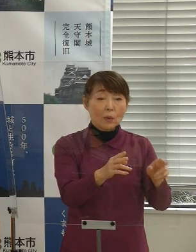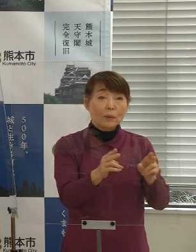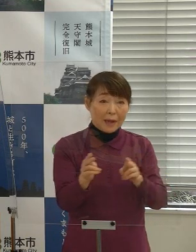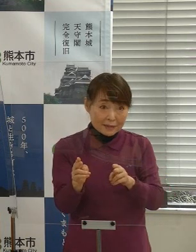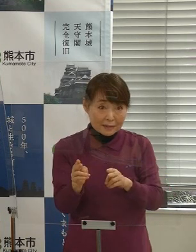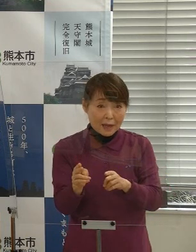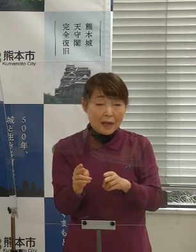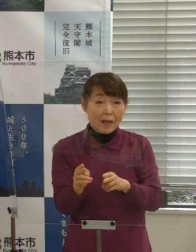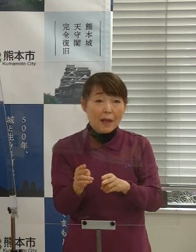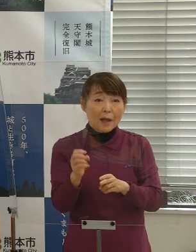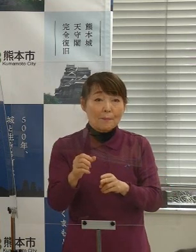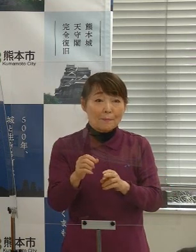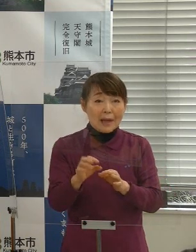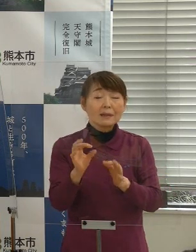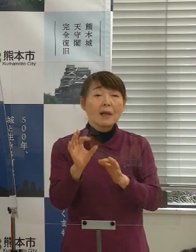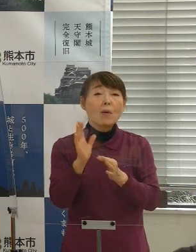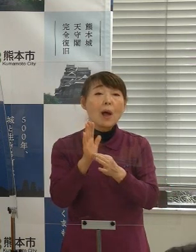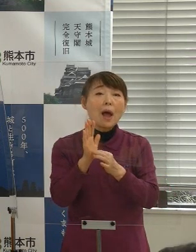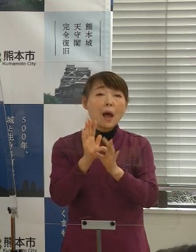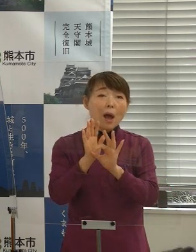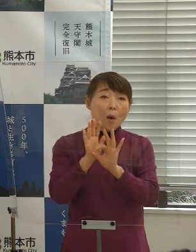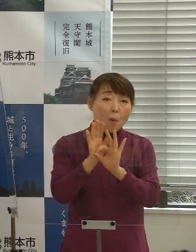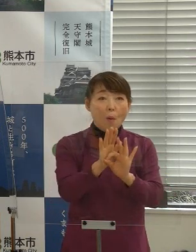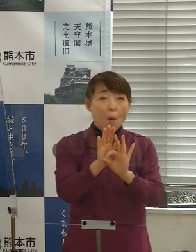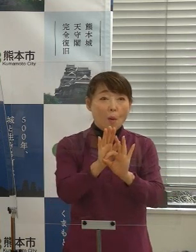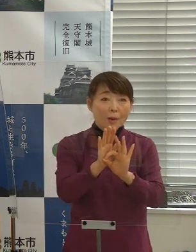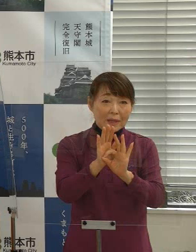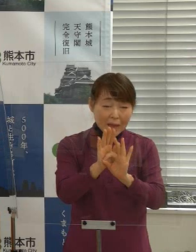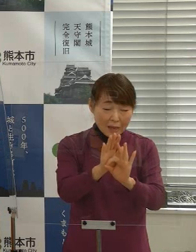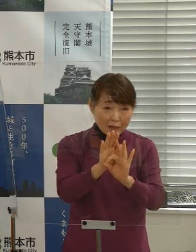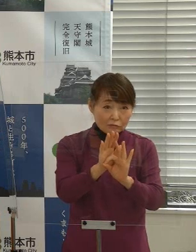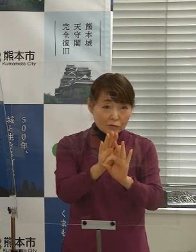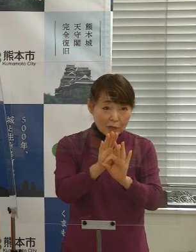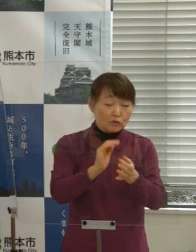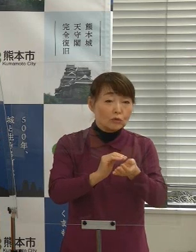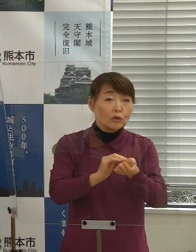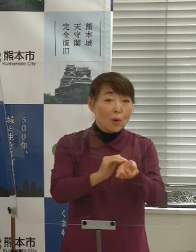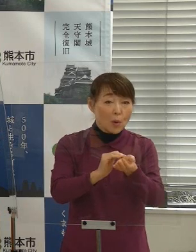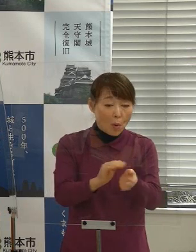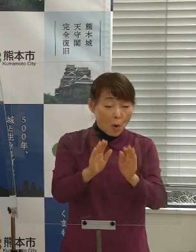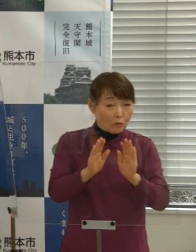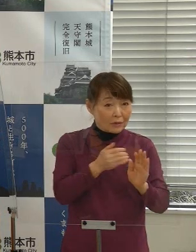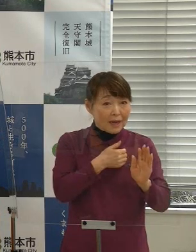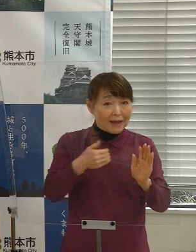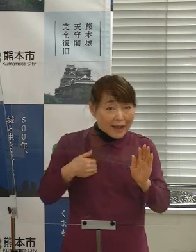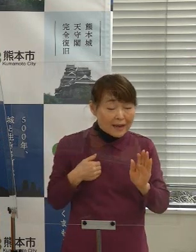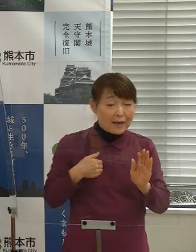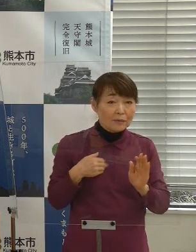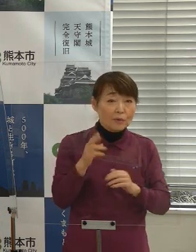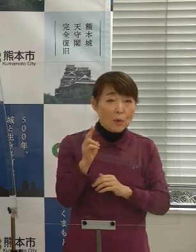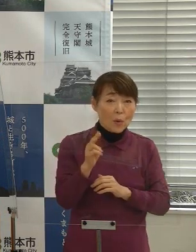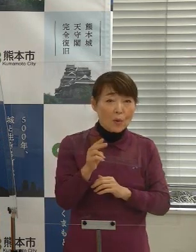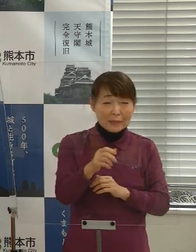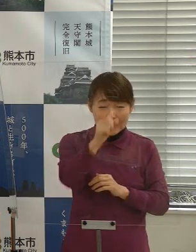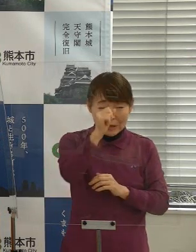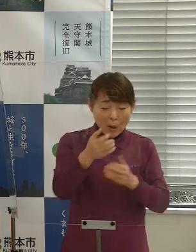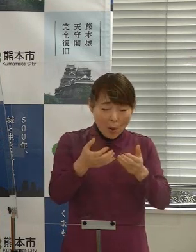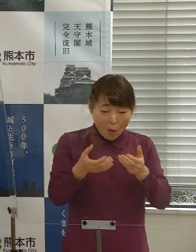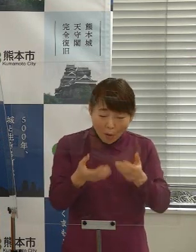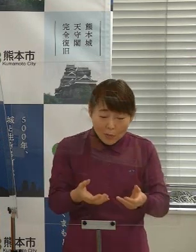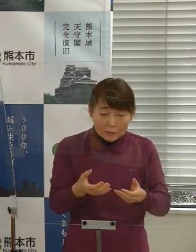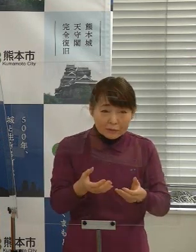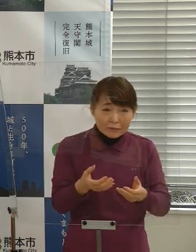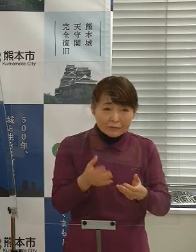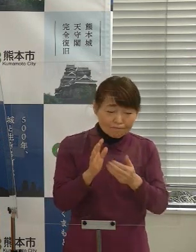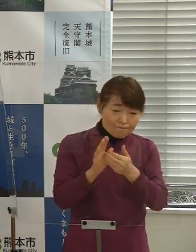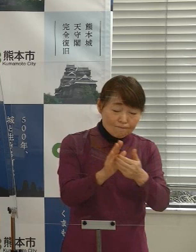抗体カクテル療法などが、まあ、受けられるような体制、まあ、こういったことも含めて重症化をさせない体制をですね、ど